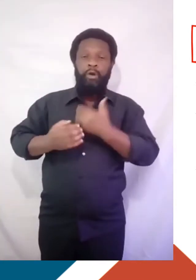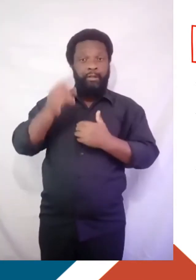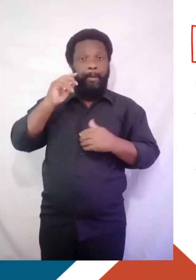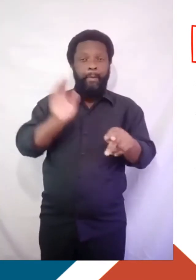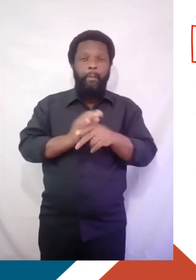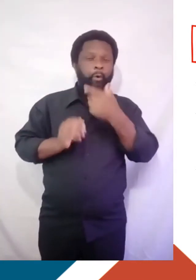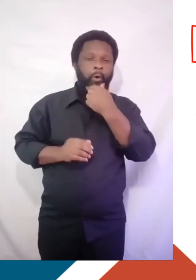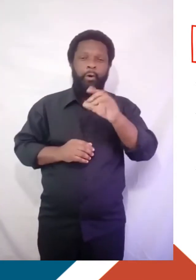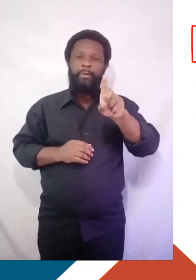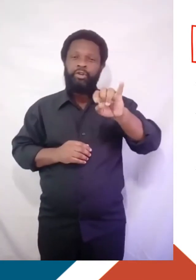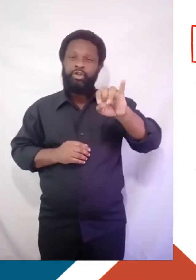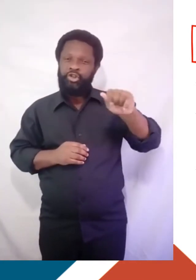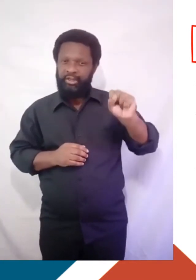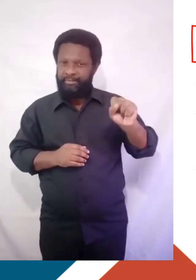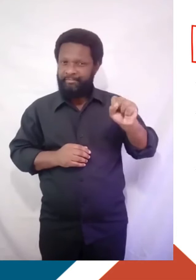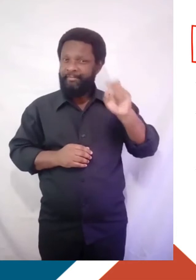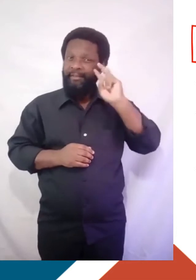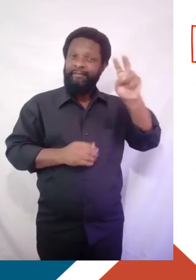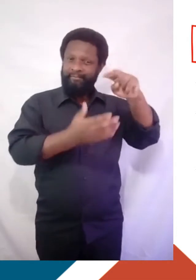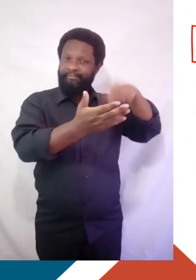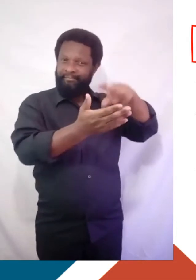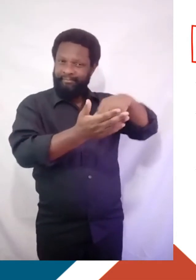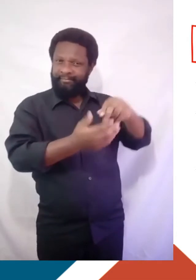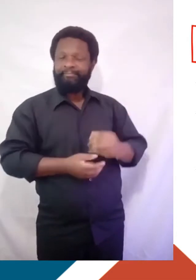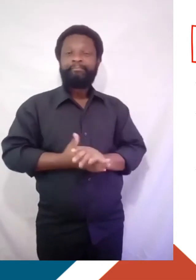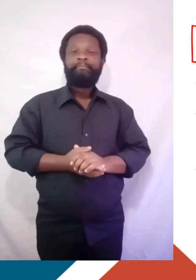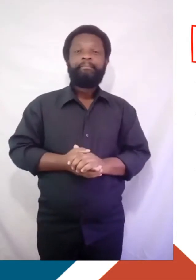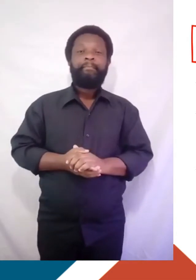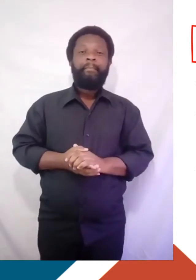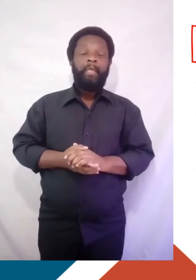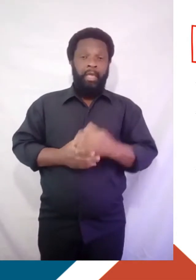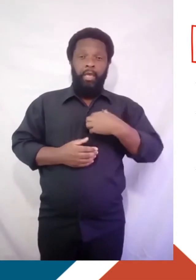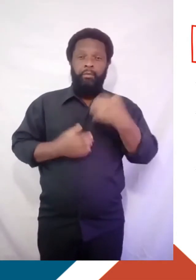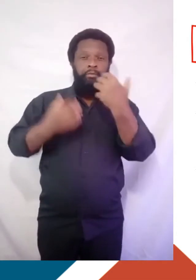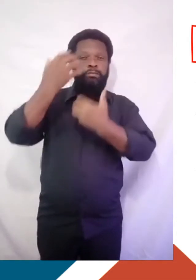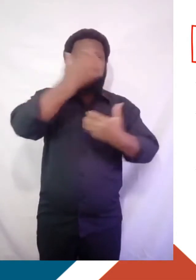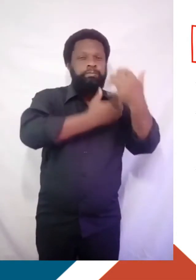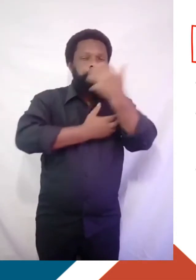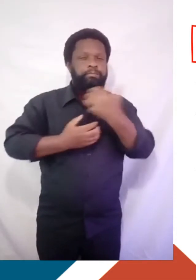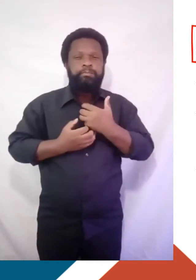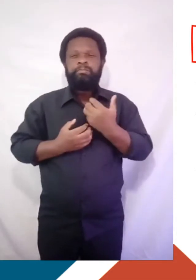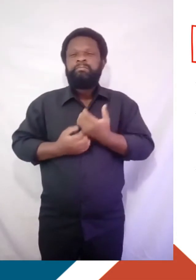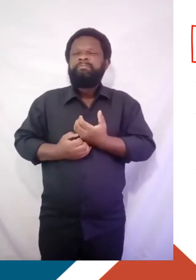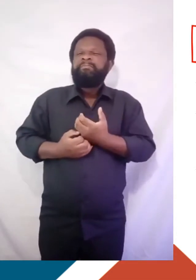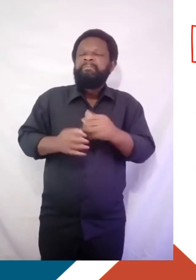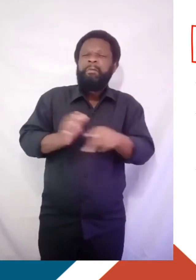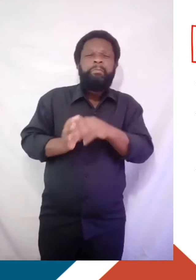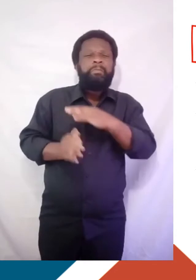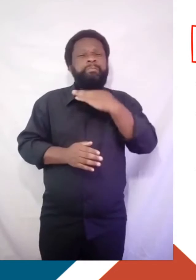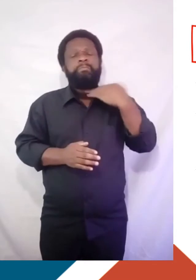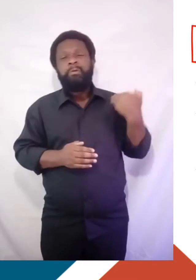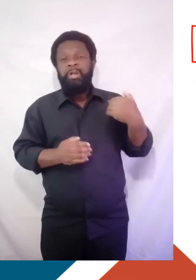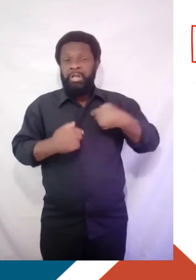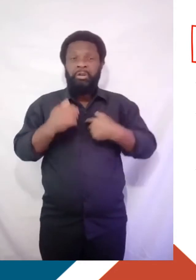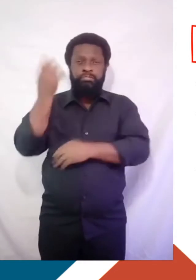Jucapirama, de Gonçalves Dias. Vamos ao poema. Meu canto de morte, guerreiros, ouvi. Sou filho das